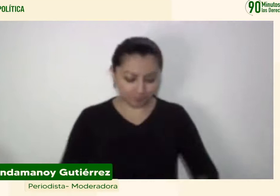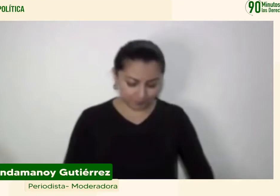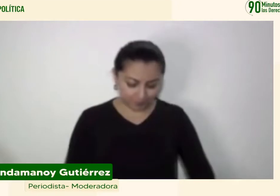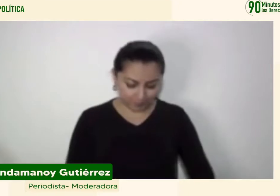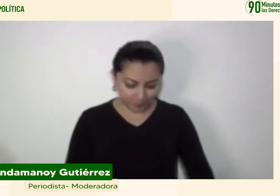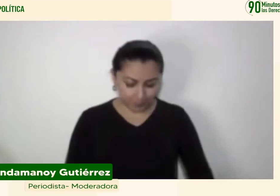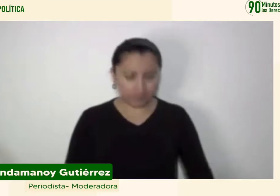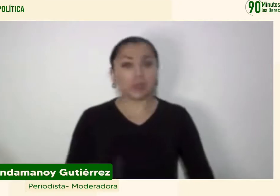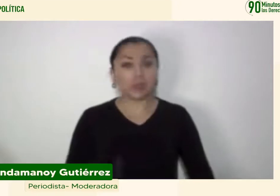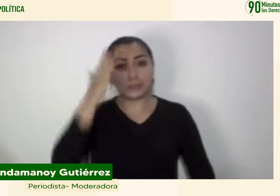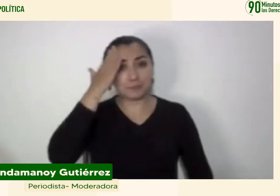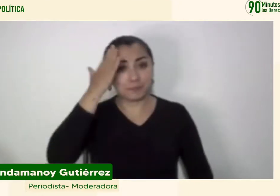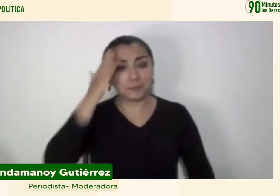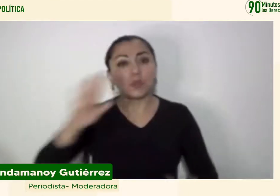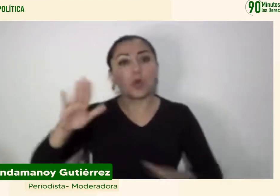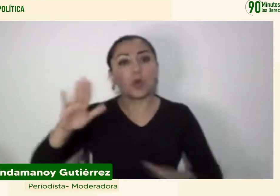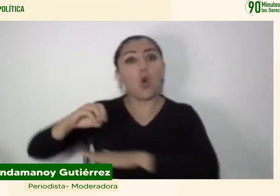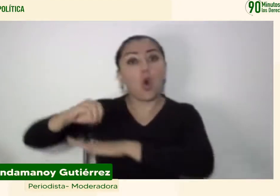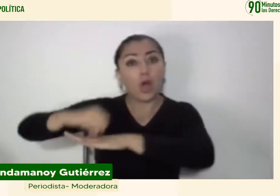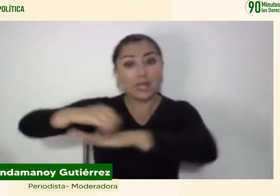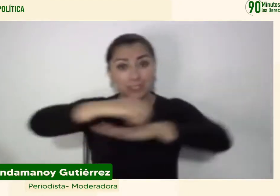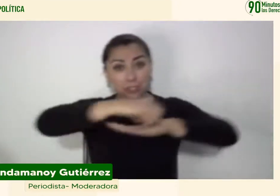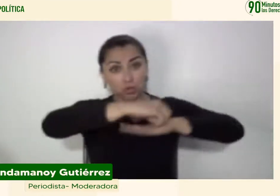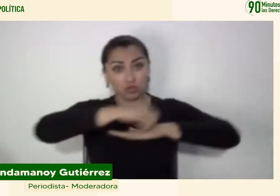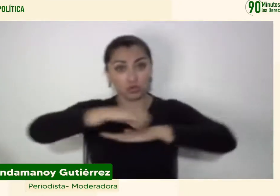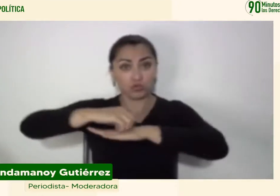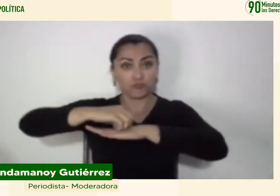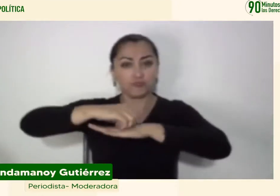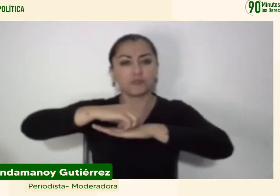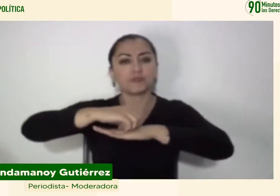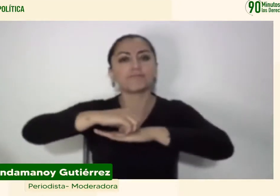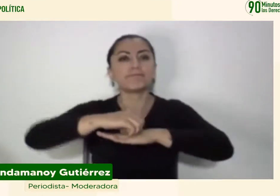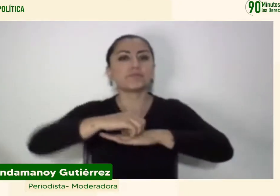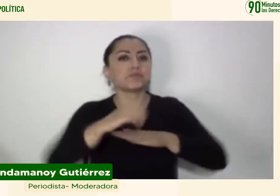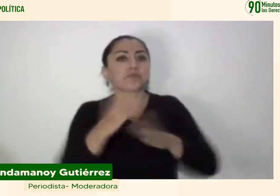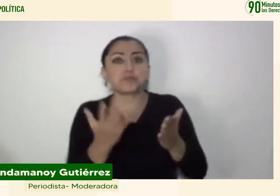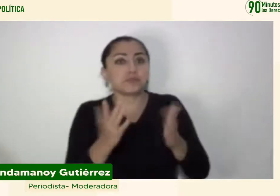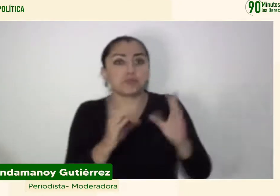de organización ahora continuemos sabemos que las organizaciones